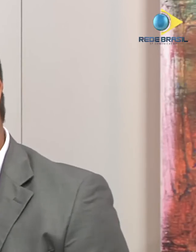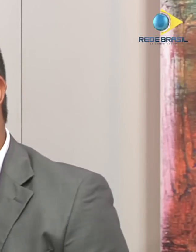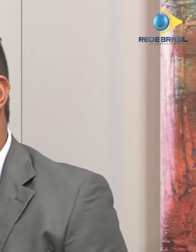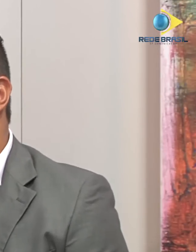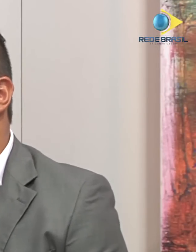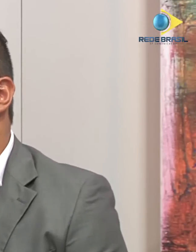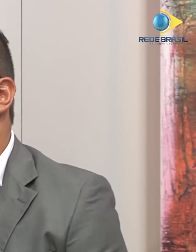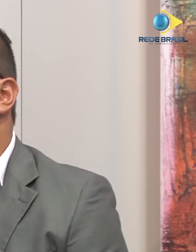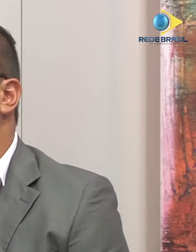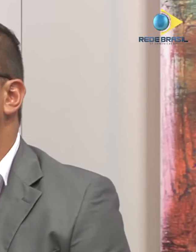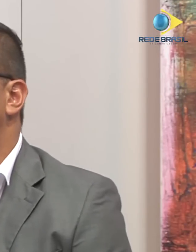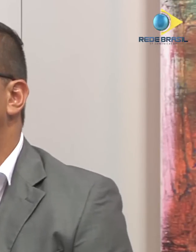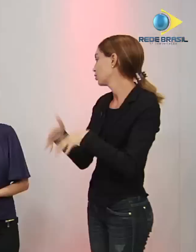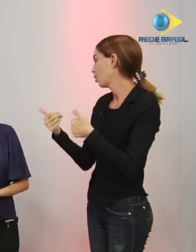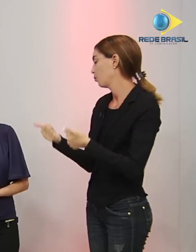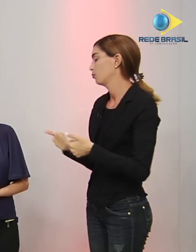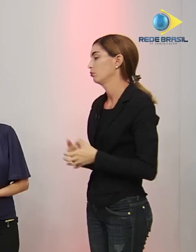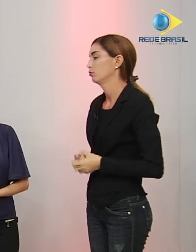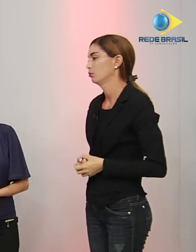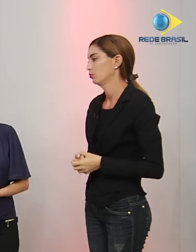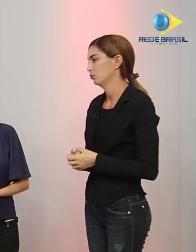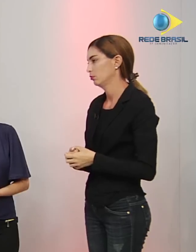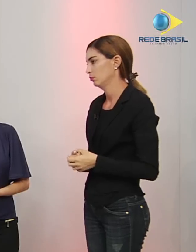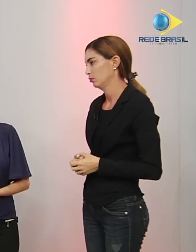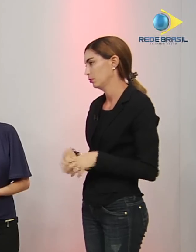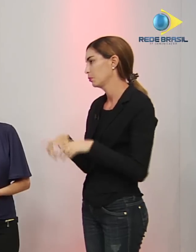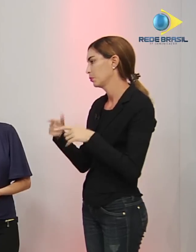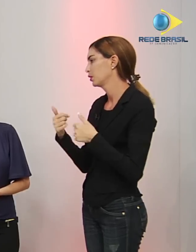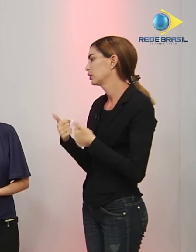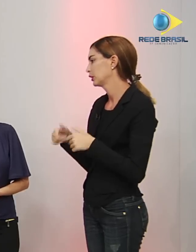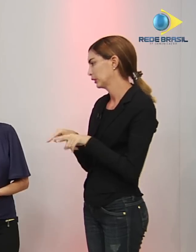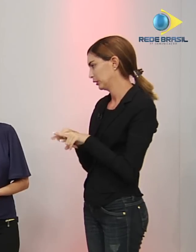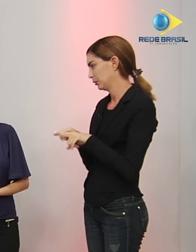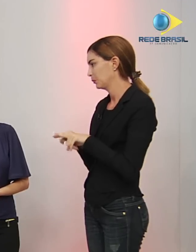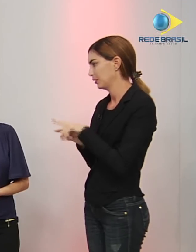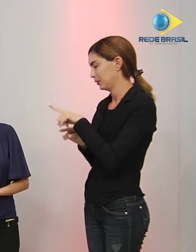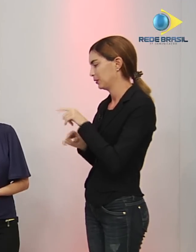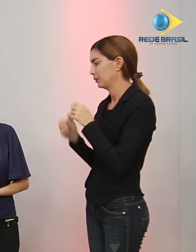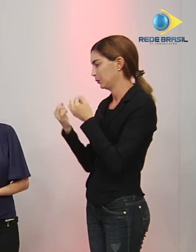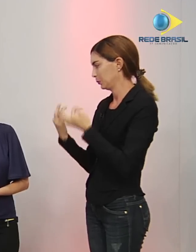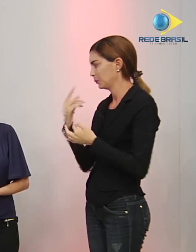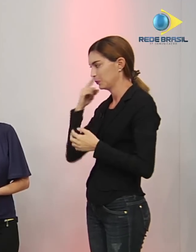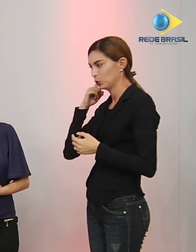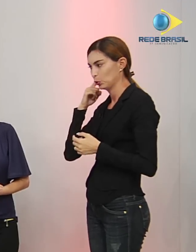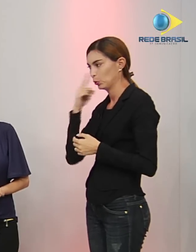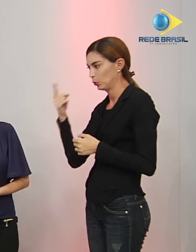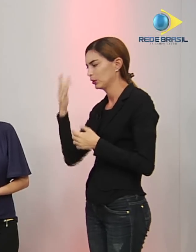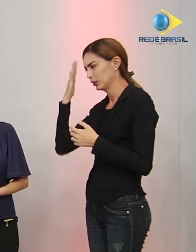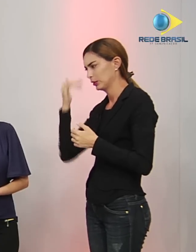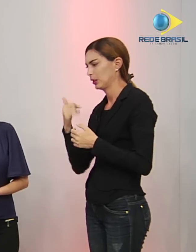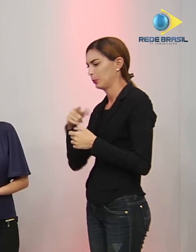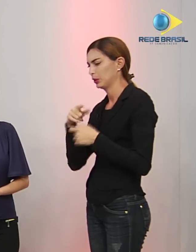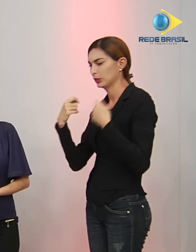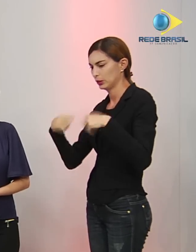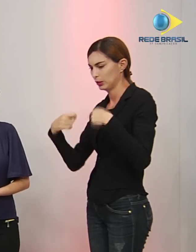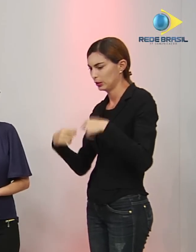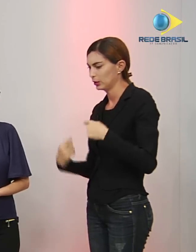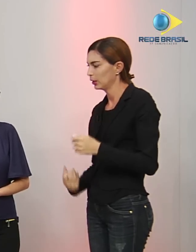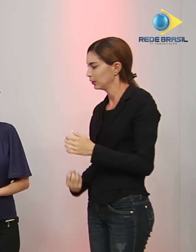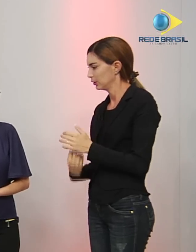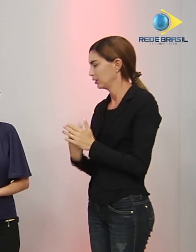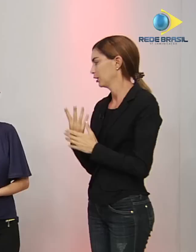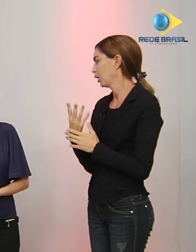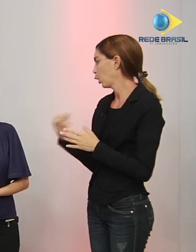mais inclusivo também. Perfeito. E a gente sabe também, Dione, que essa necessidade da criação